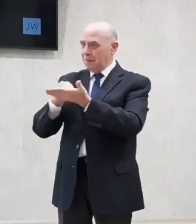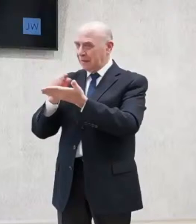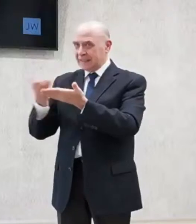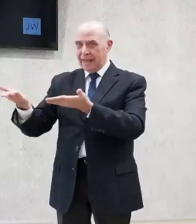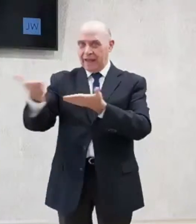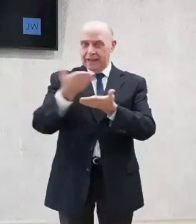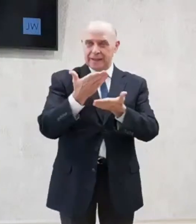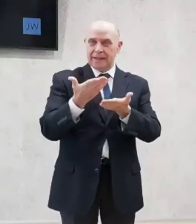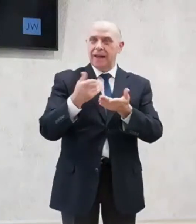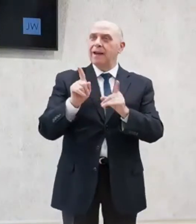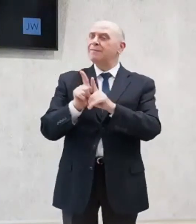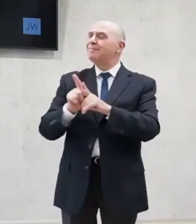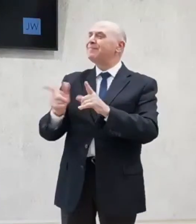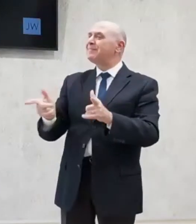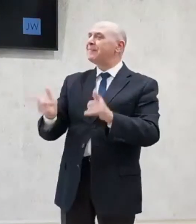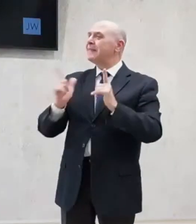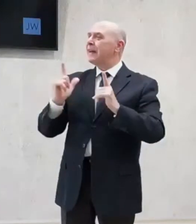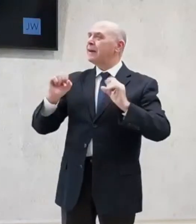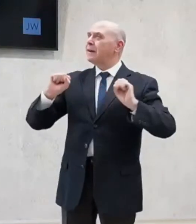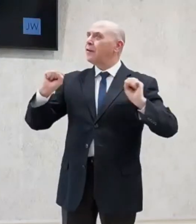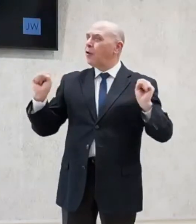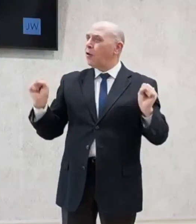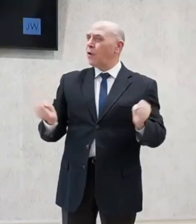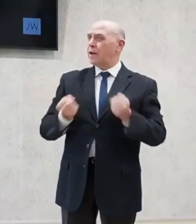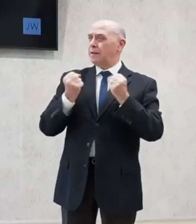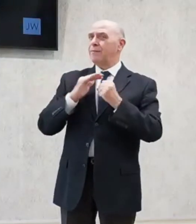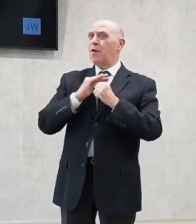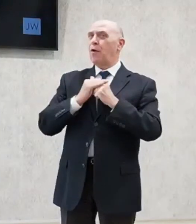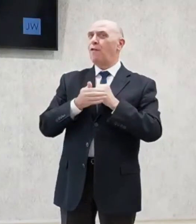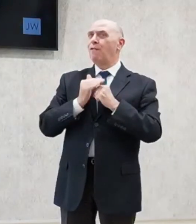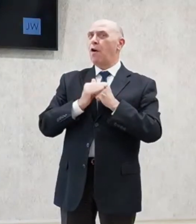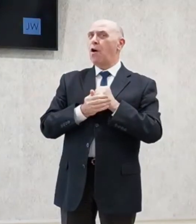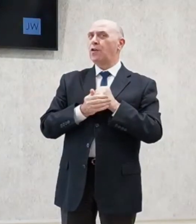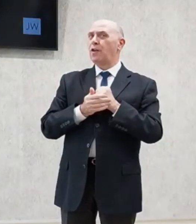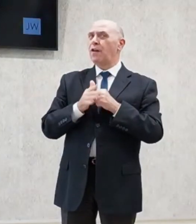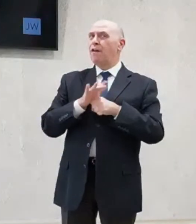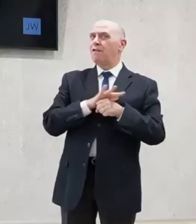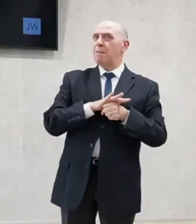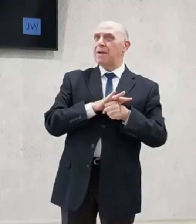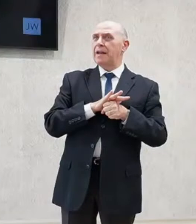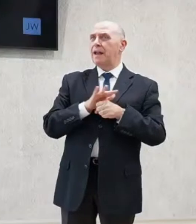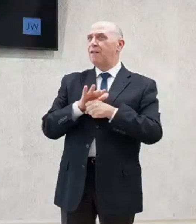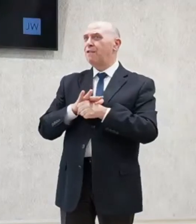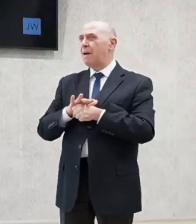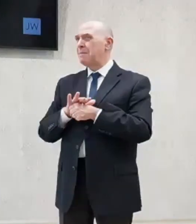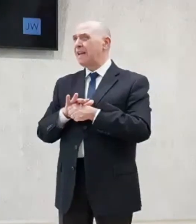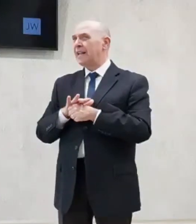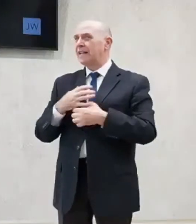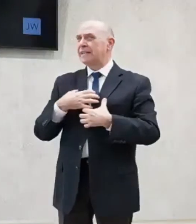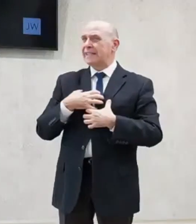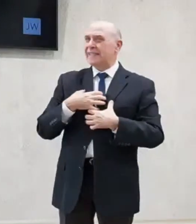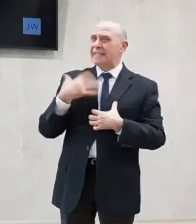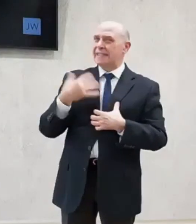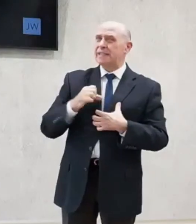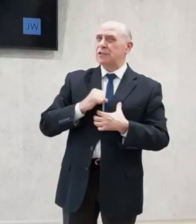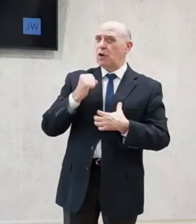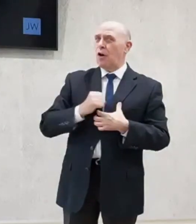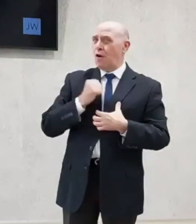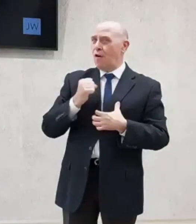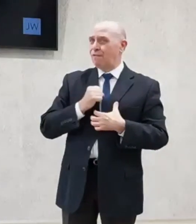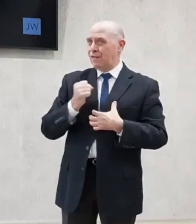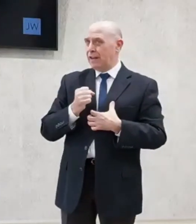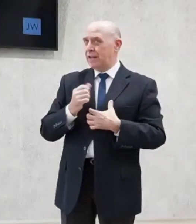dicevamo è un incoraggiamento è un conforto per queste due famiglie che oggi stanno veramente soffrendo perciò